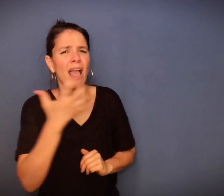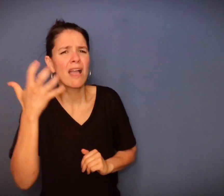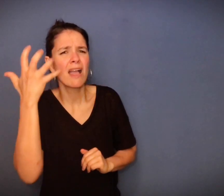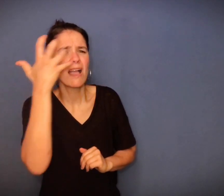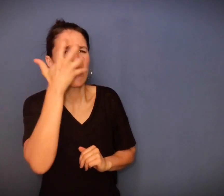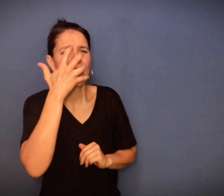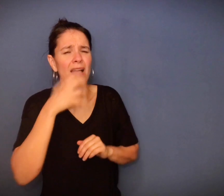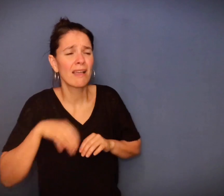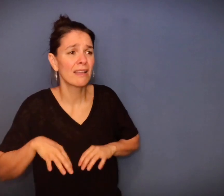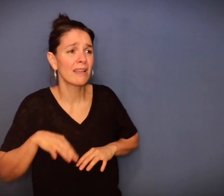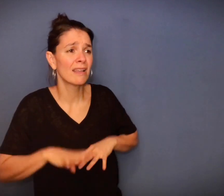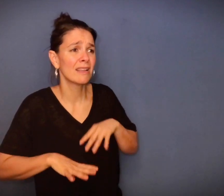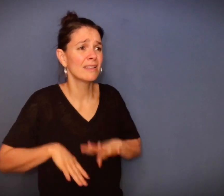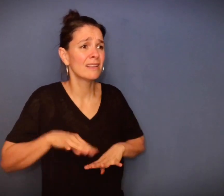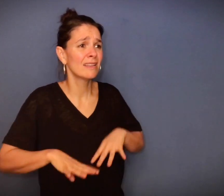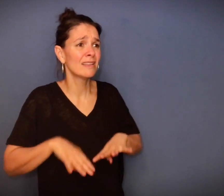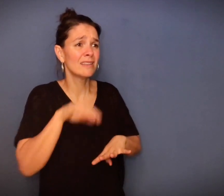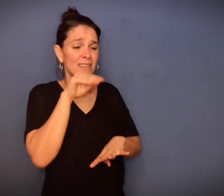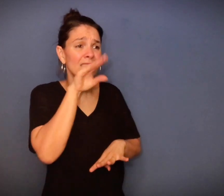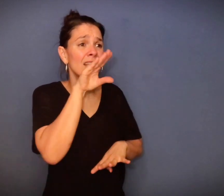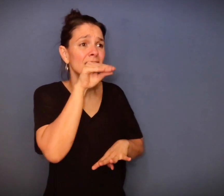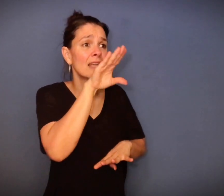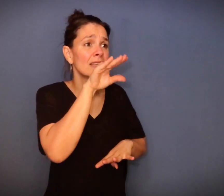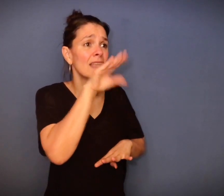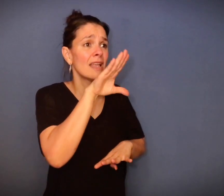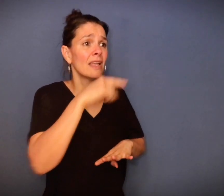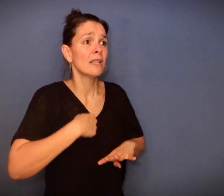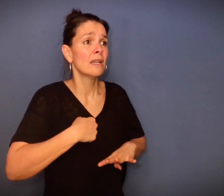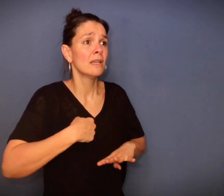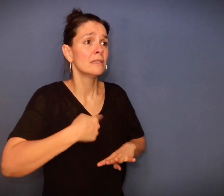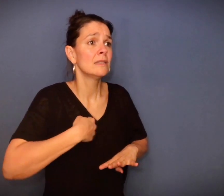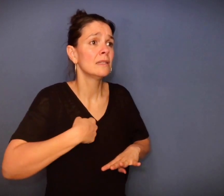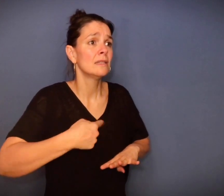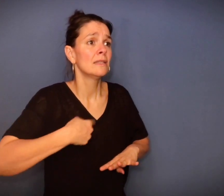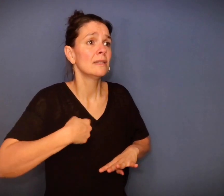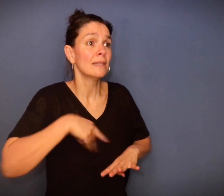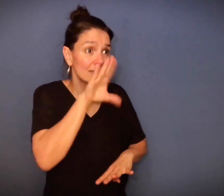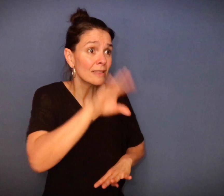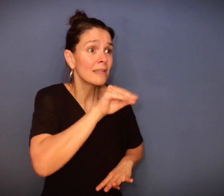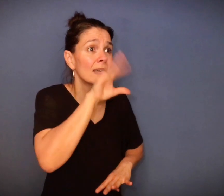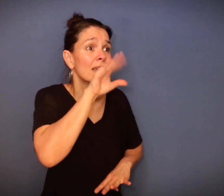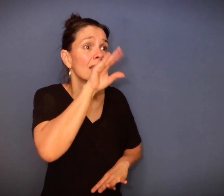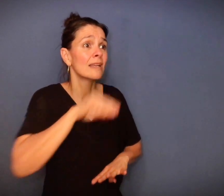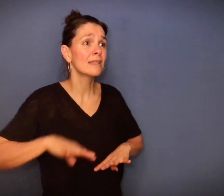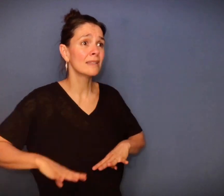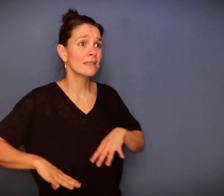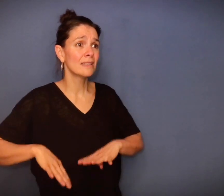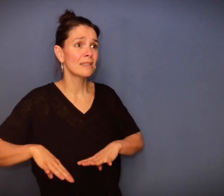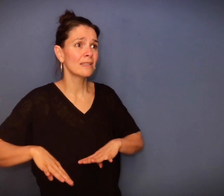Le caneton se tourna de tous les côtés et répondit en bégayant. Je, je, je